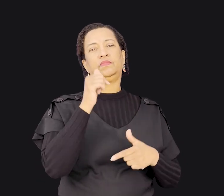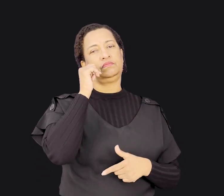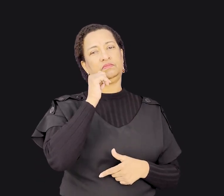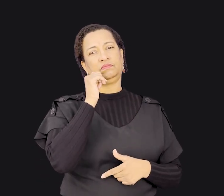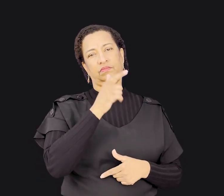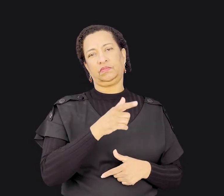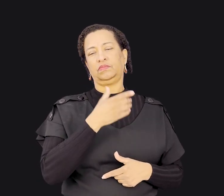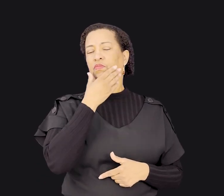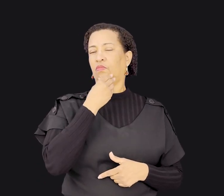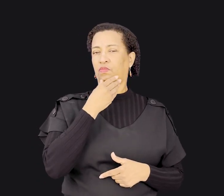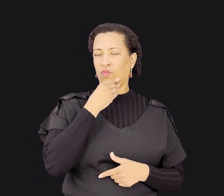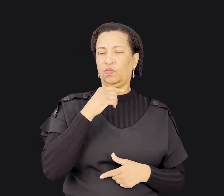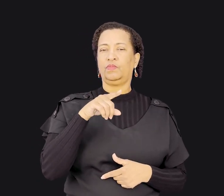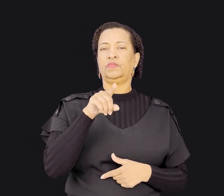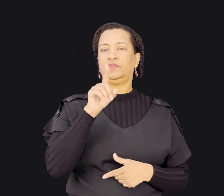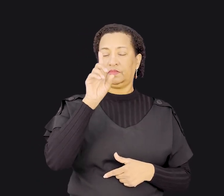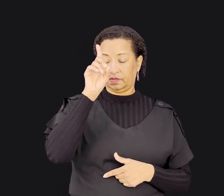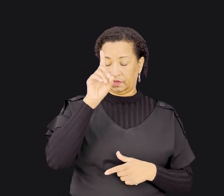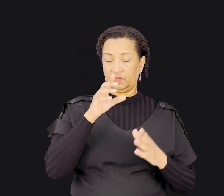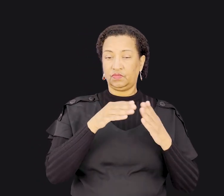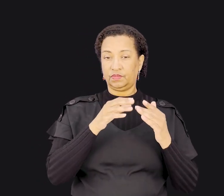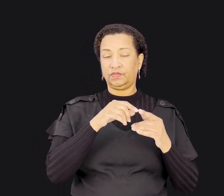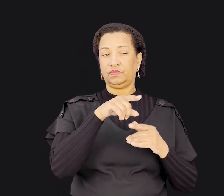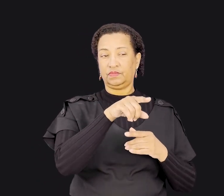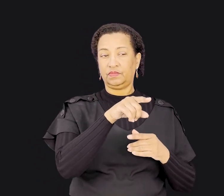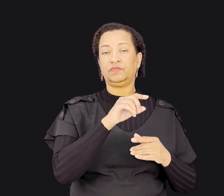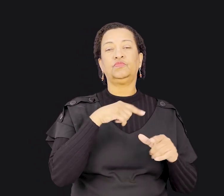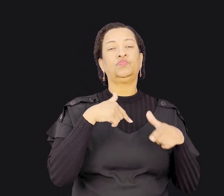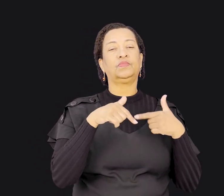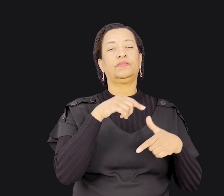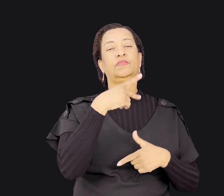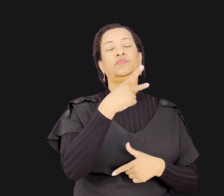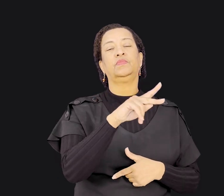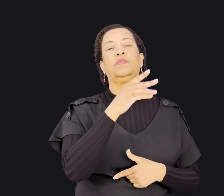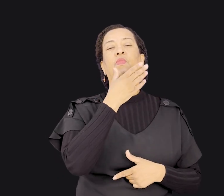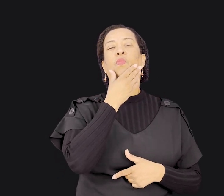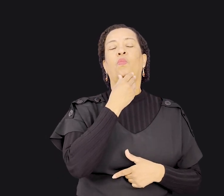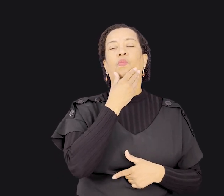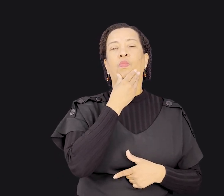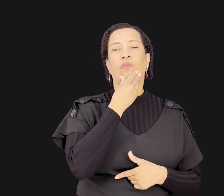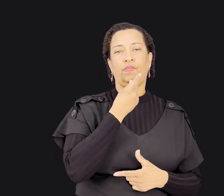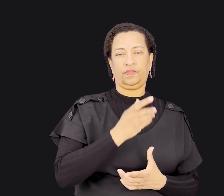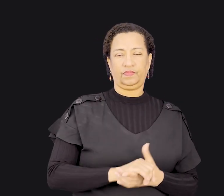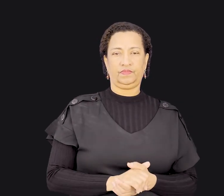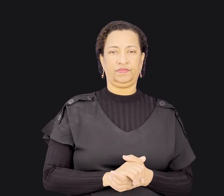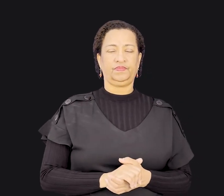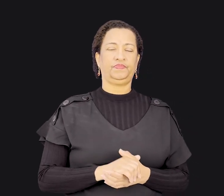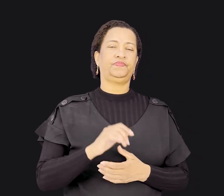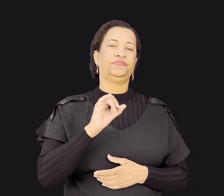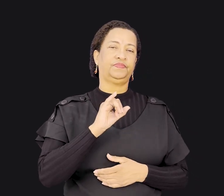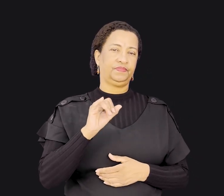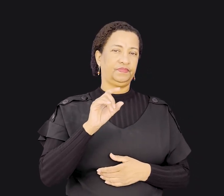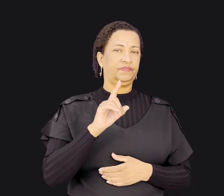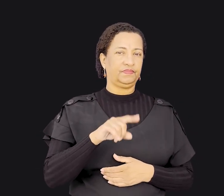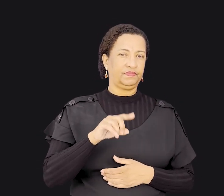mulher. Para o homem, Deus pedirá conta apenas da atuação dele como homem. Se é assim que